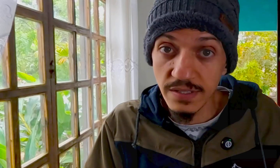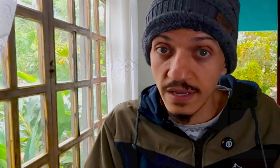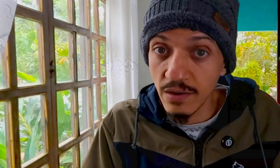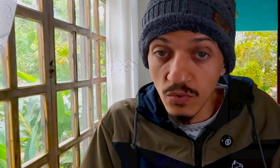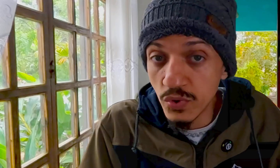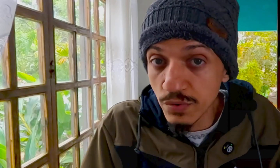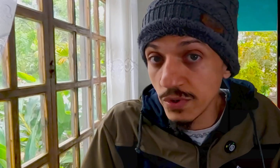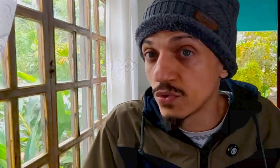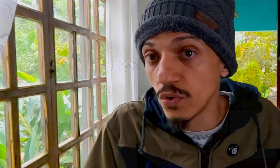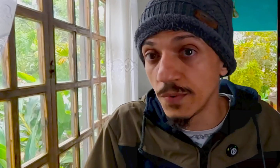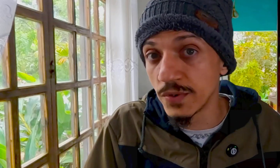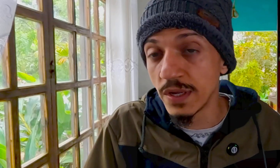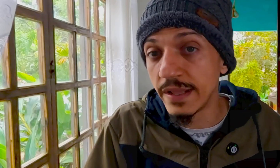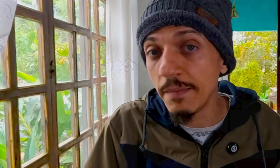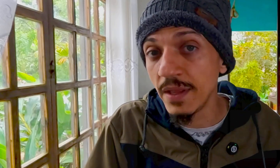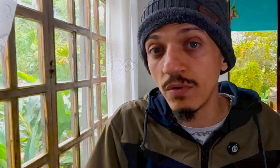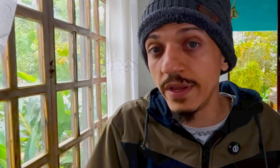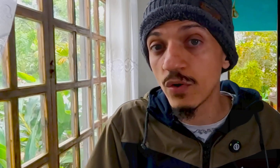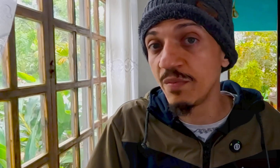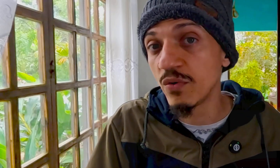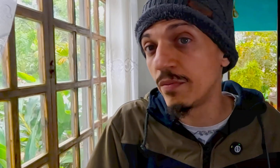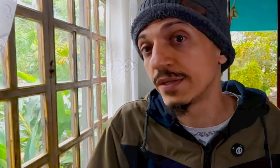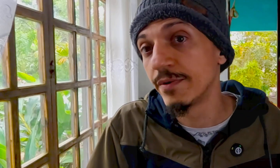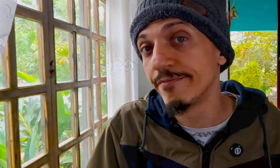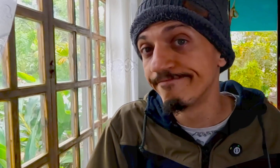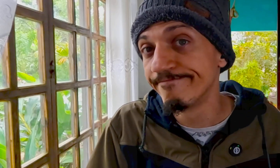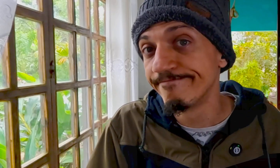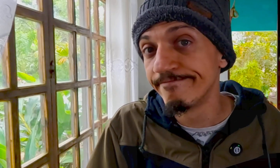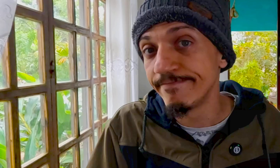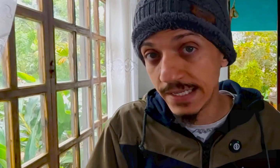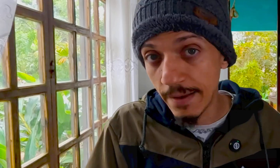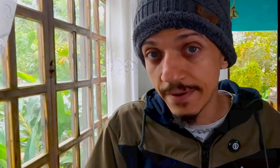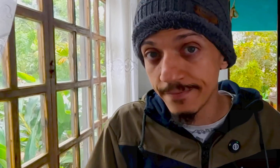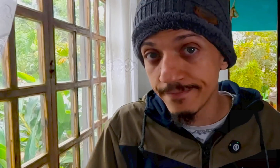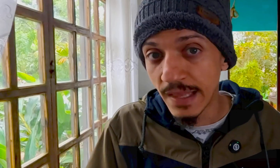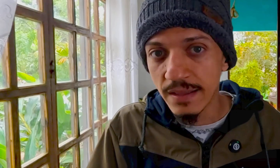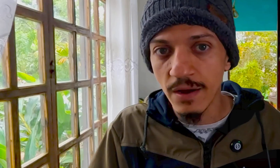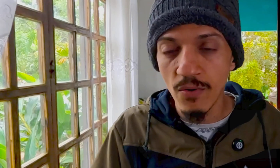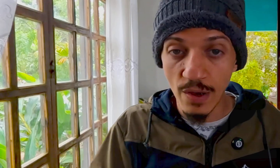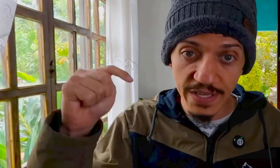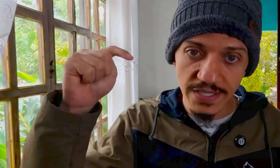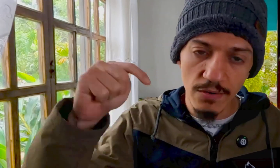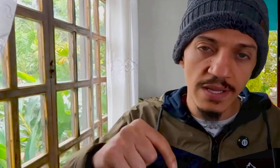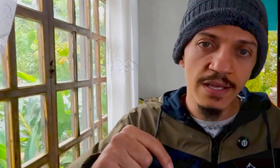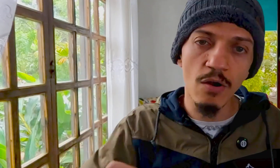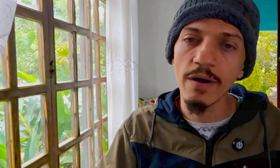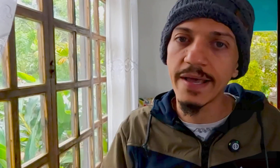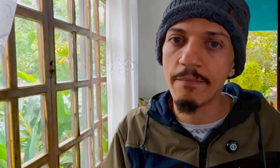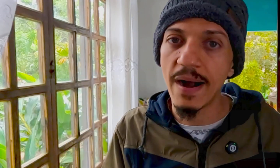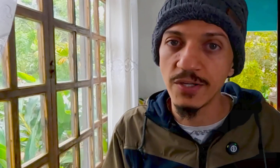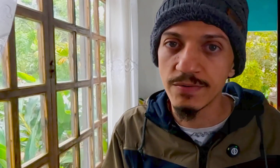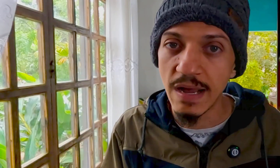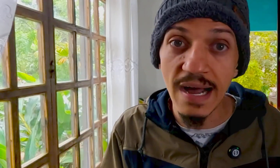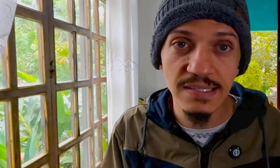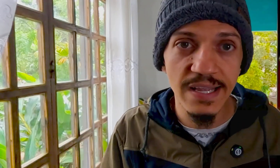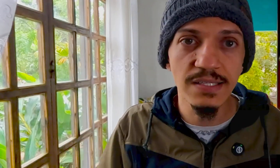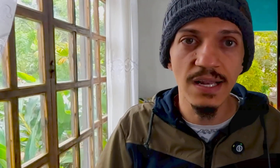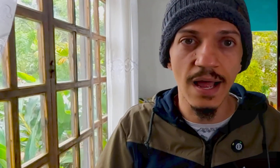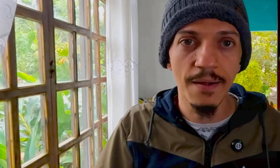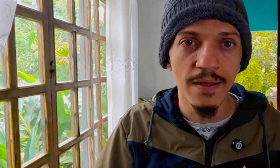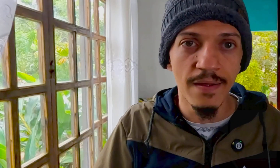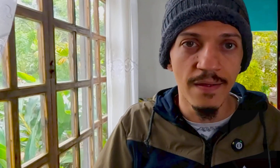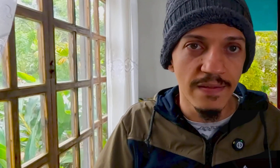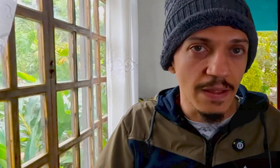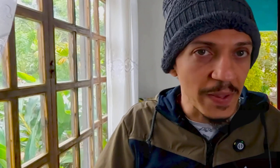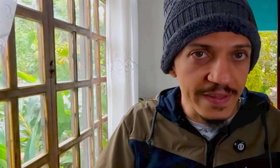podem ser os últimos grupos da mentoria comigo mesmo. Percebe? Então, eu vou deixar o link logo aqui abaixo. Acesse